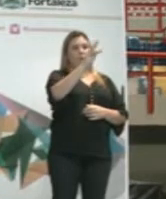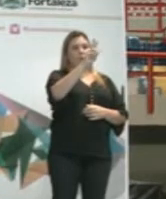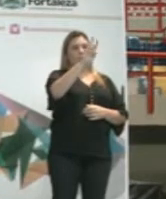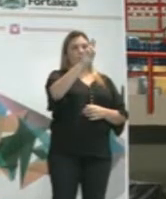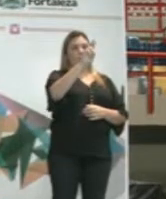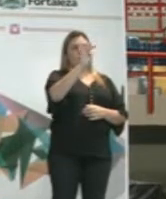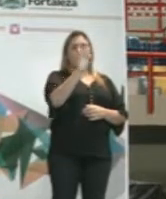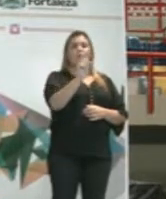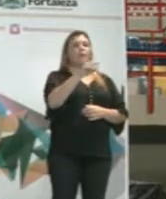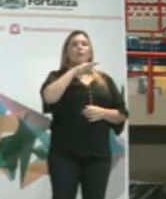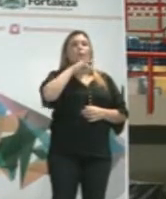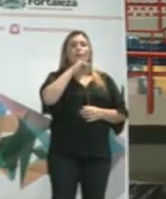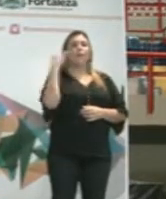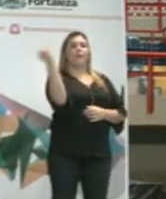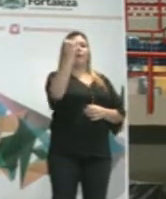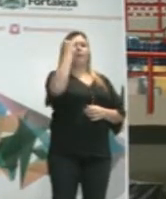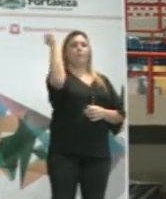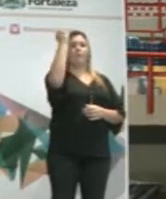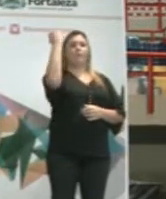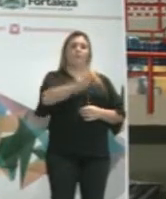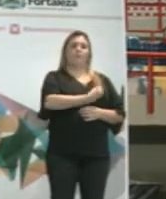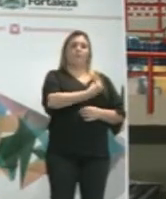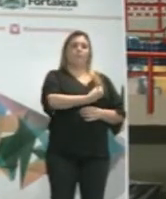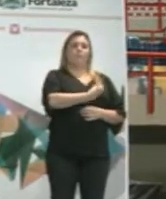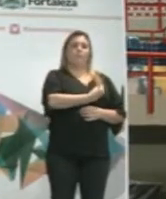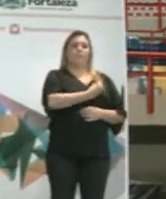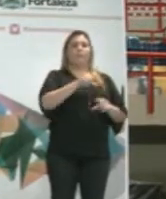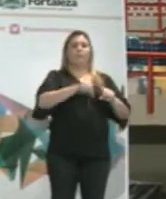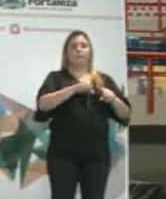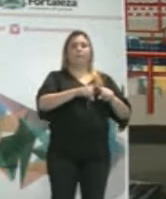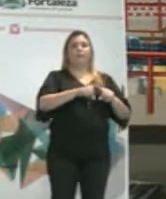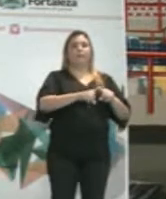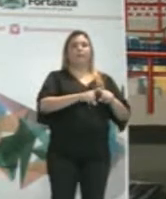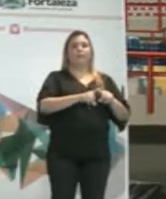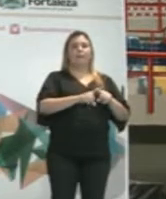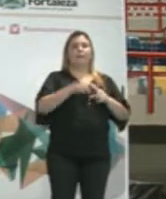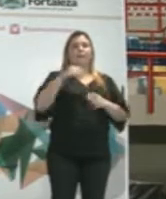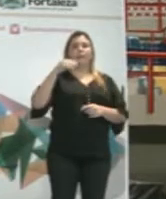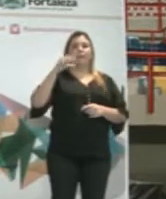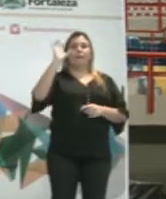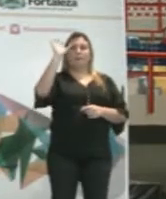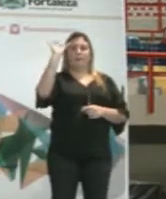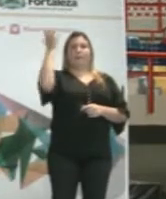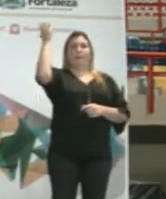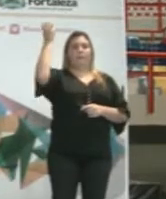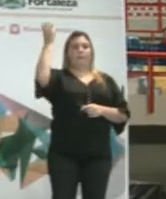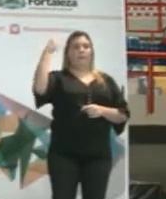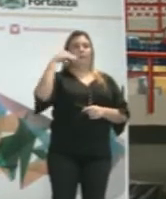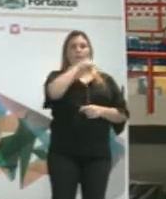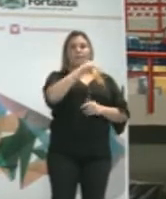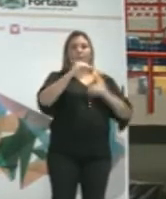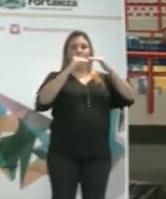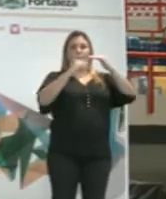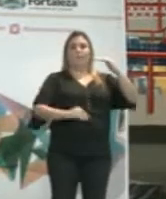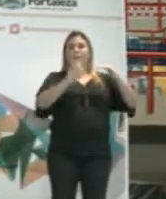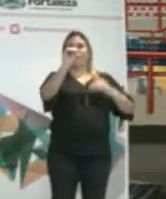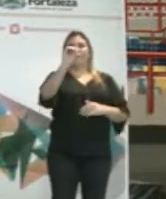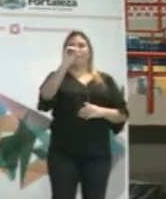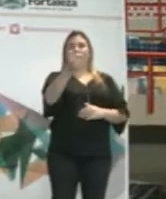essencial à vida. Se não fosse o efeito estufa, a temperatura da Terra seria abaixo de 0. Não teria